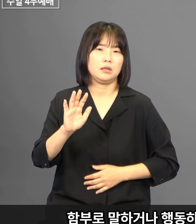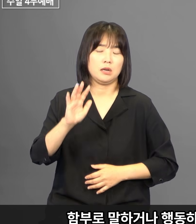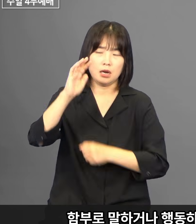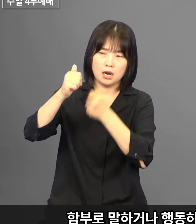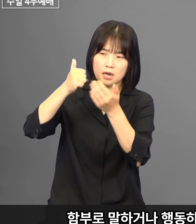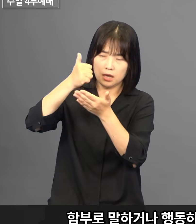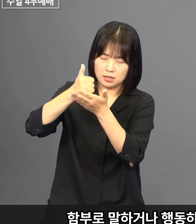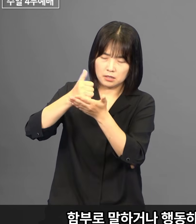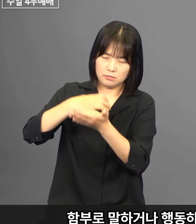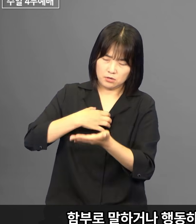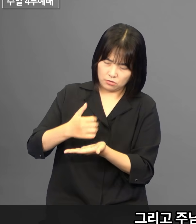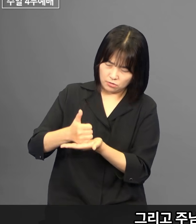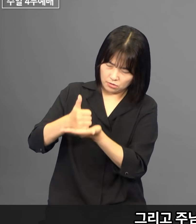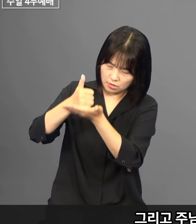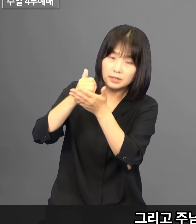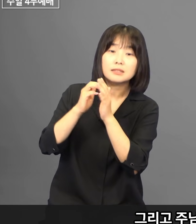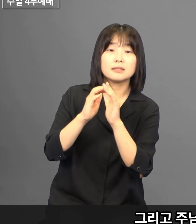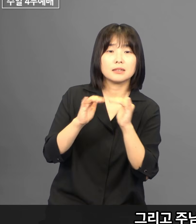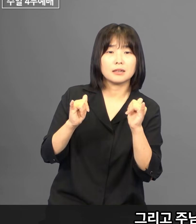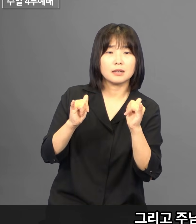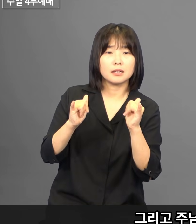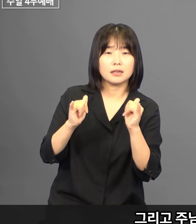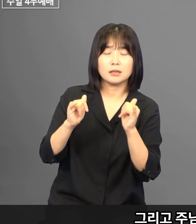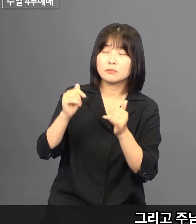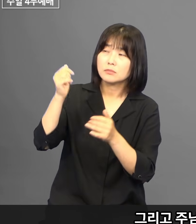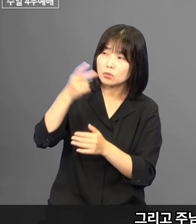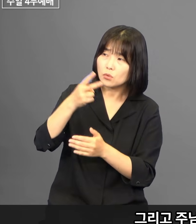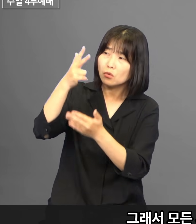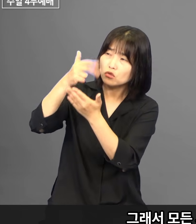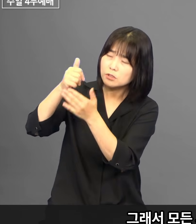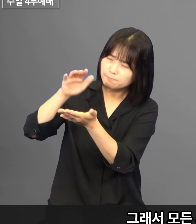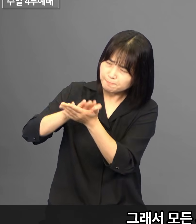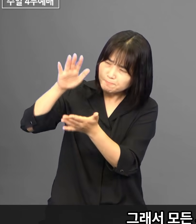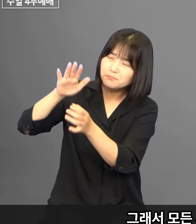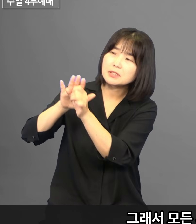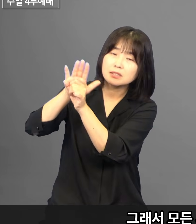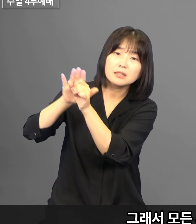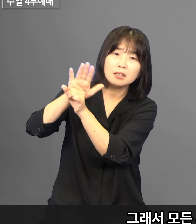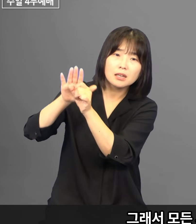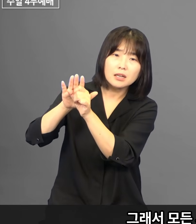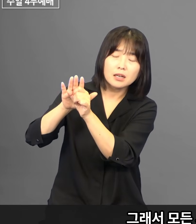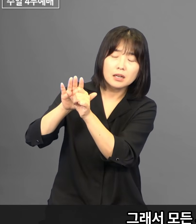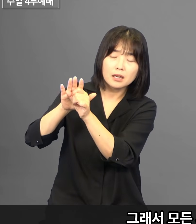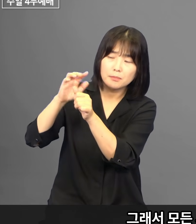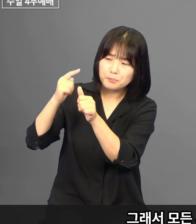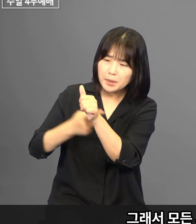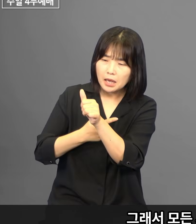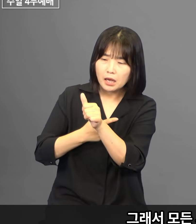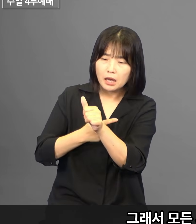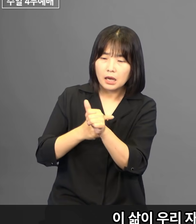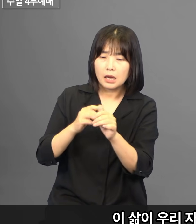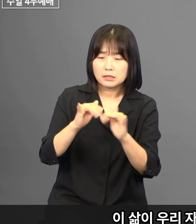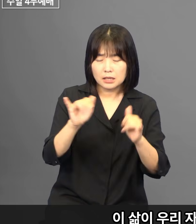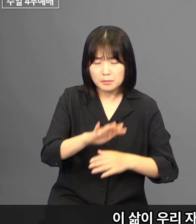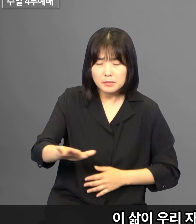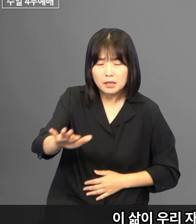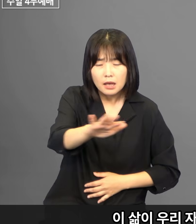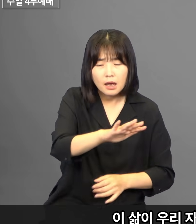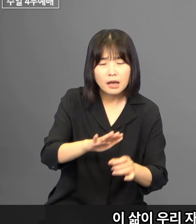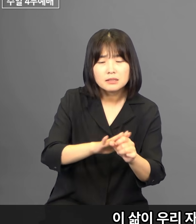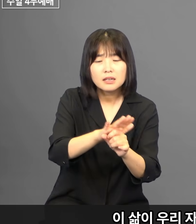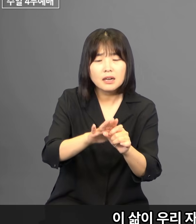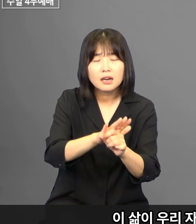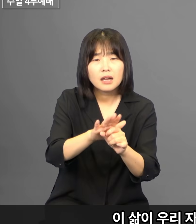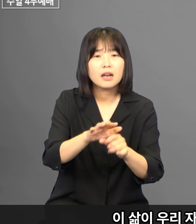사람, 그리고 주님을 뜨겁게 사랑하고 그래서 모든 사람을 사랑하게 되는 이 삶이